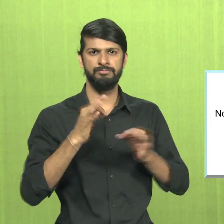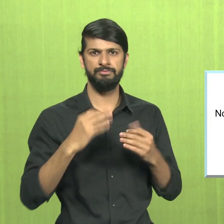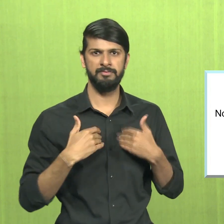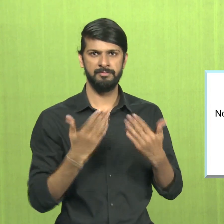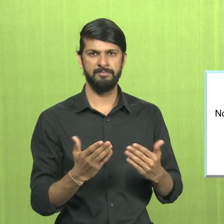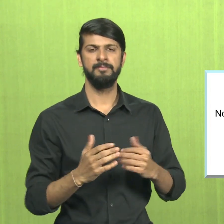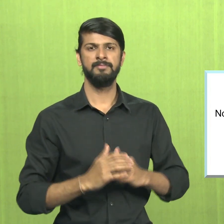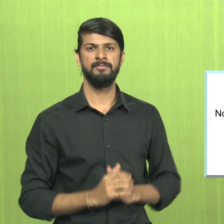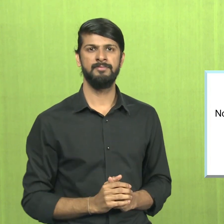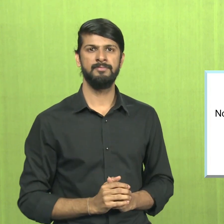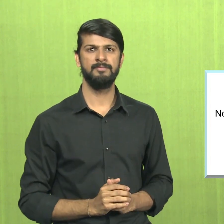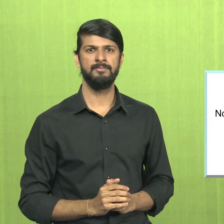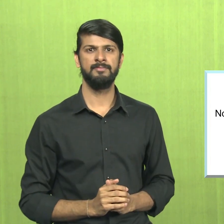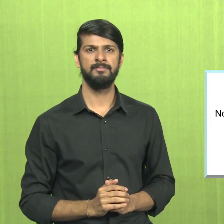लर्न फ्रॉम ओ